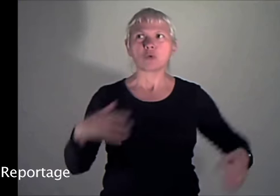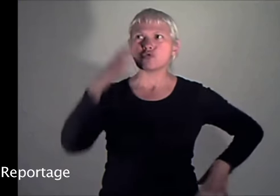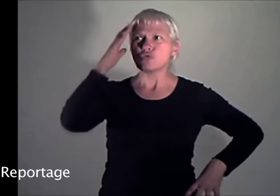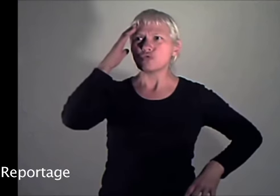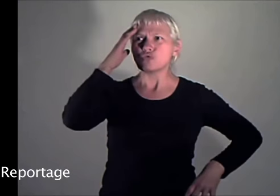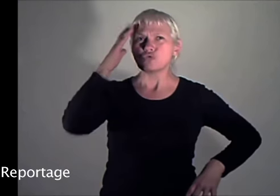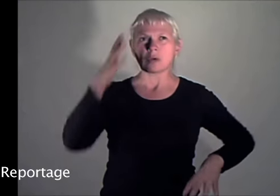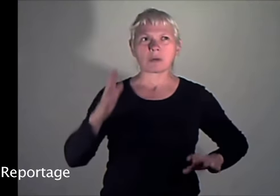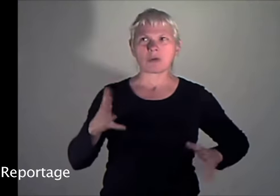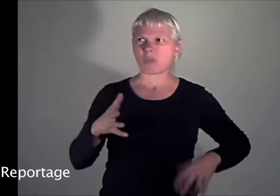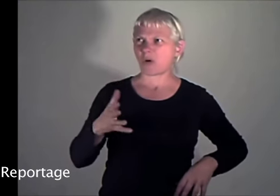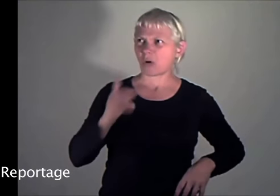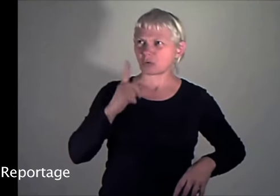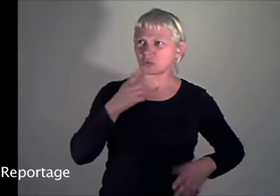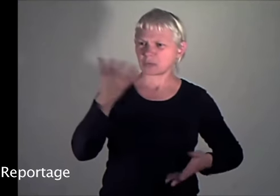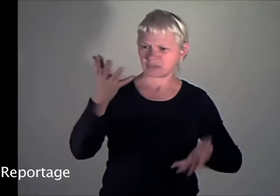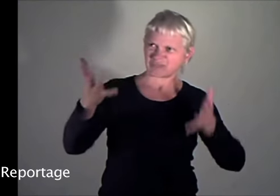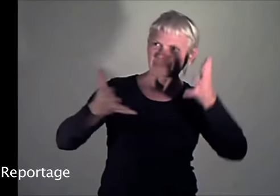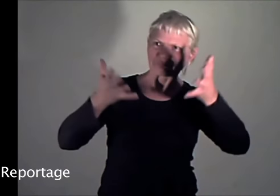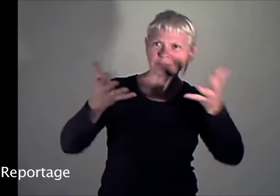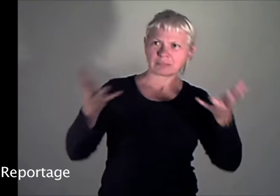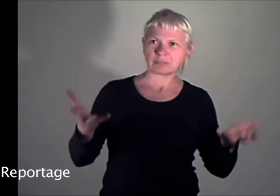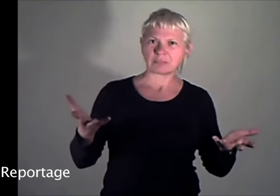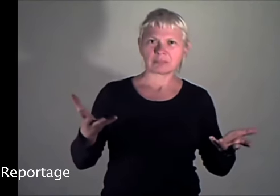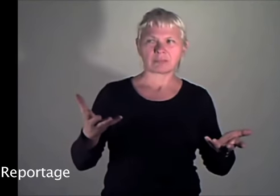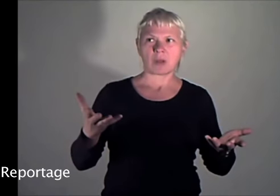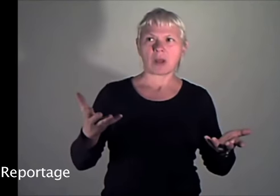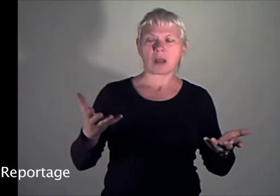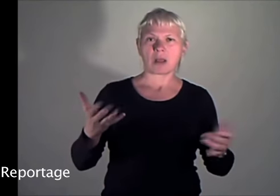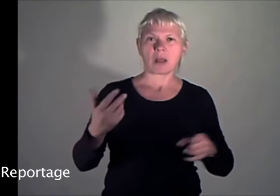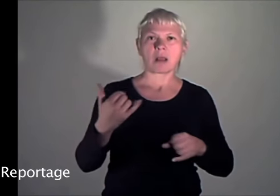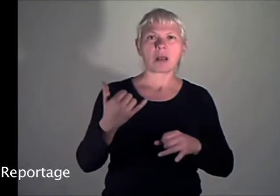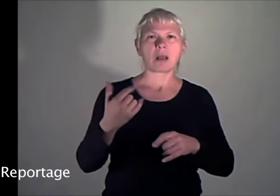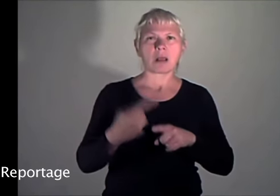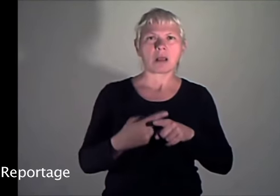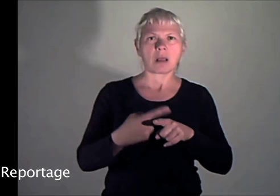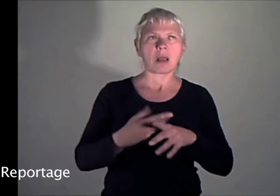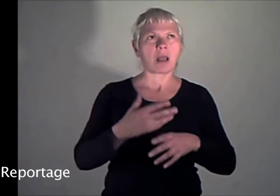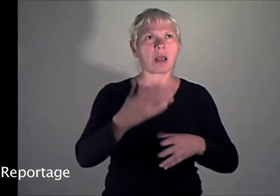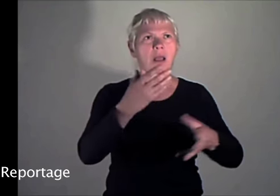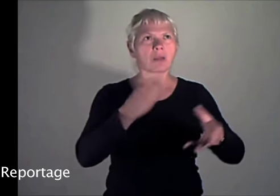dire oh là, mais comment il fait celui-là il me donne plein de choses en fait.